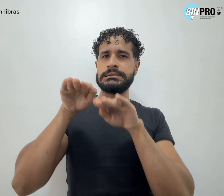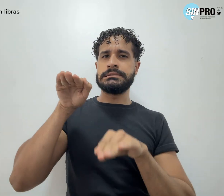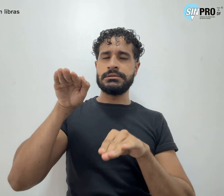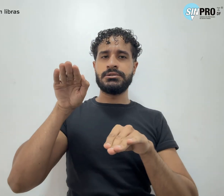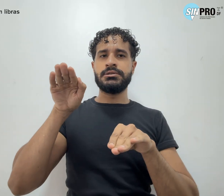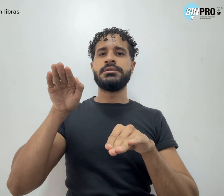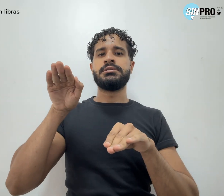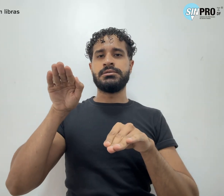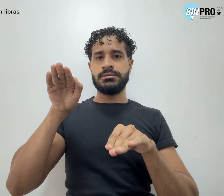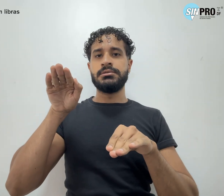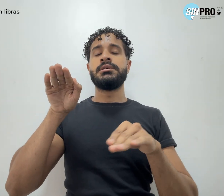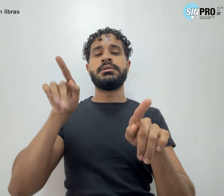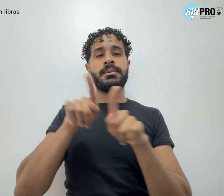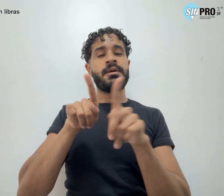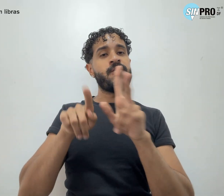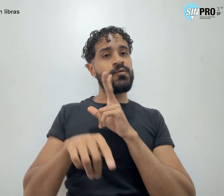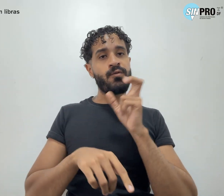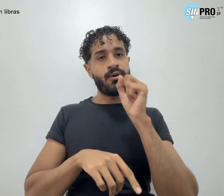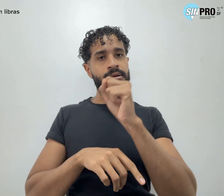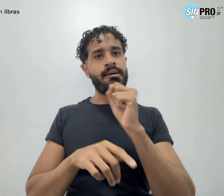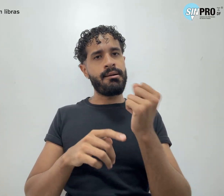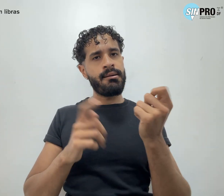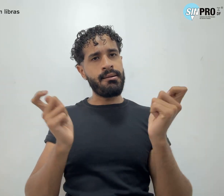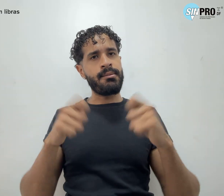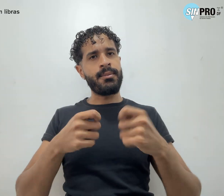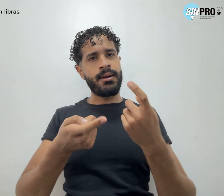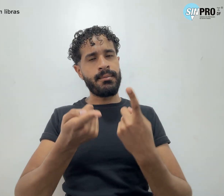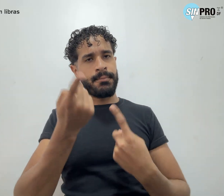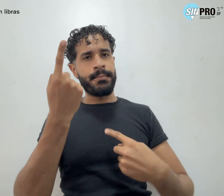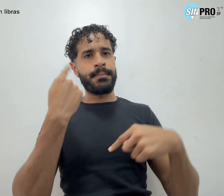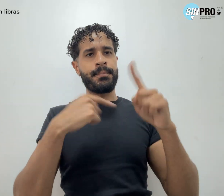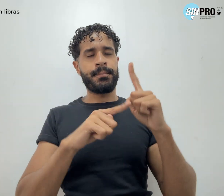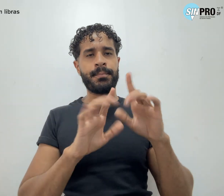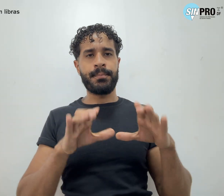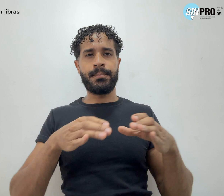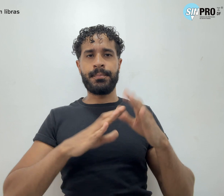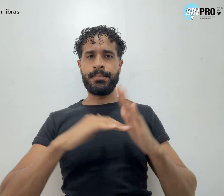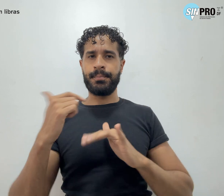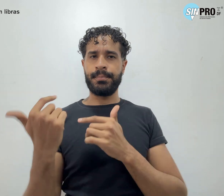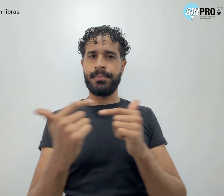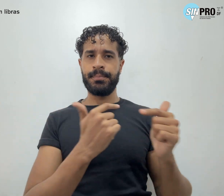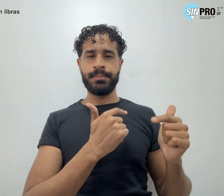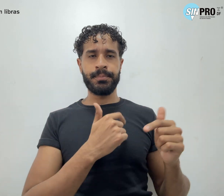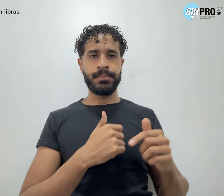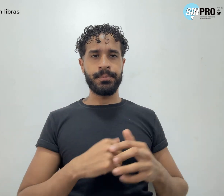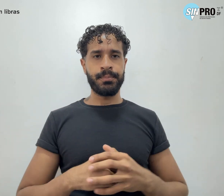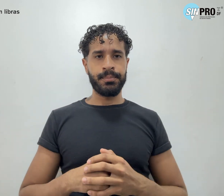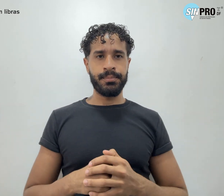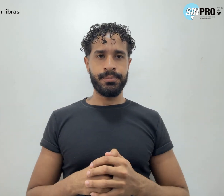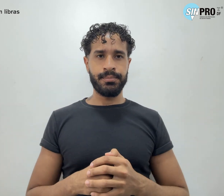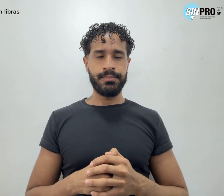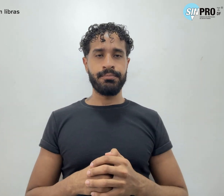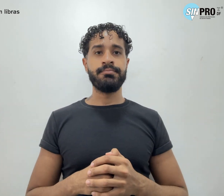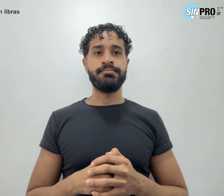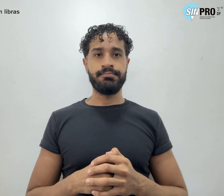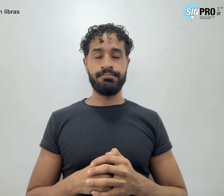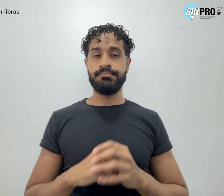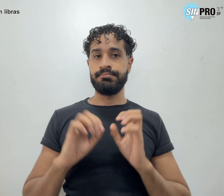a capacidade de transformação da classe trabalhadora. A educação que